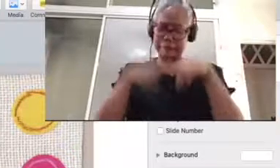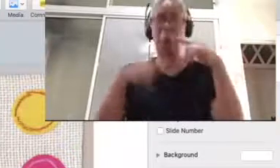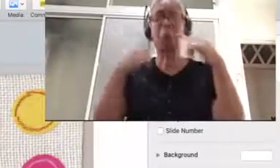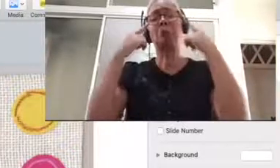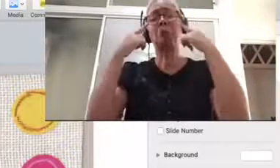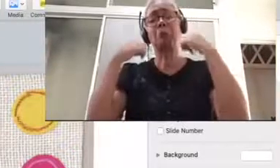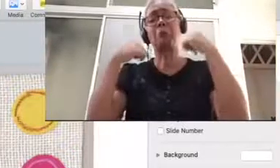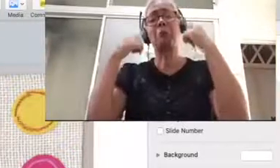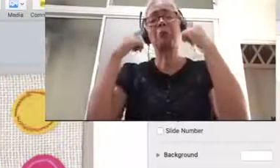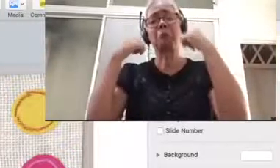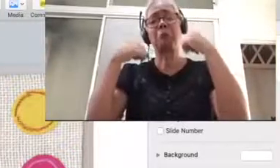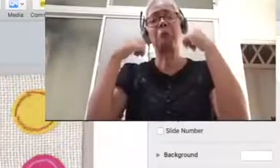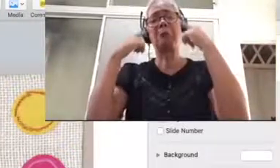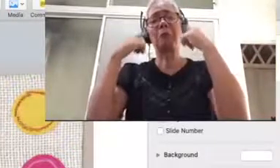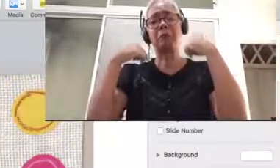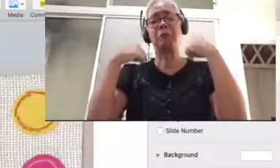donde están todos.